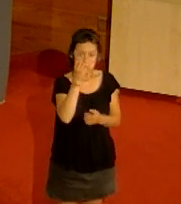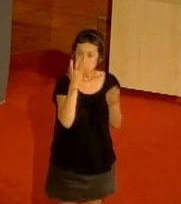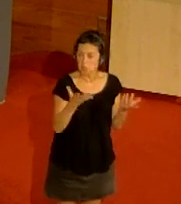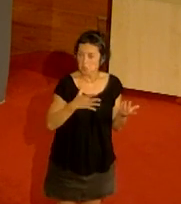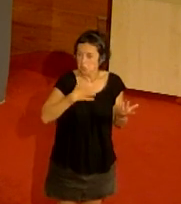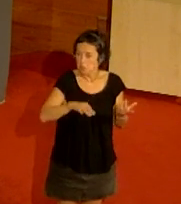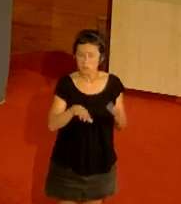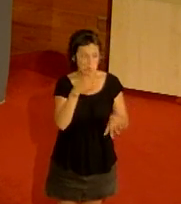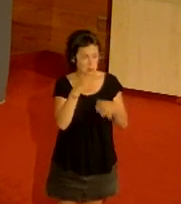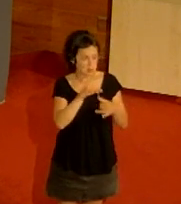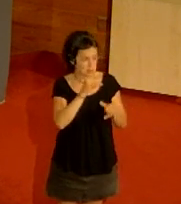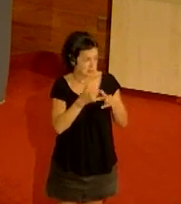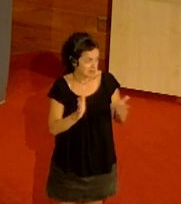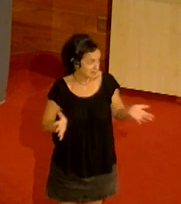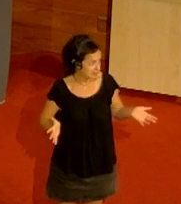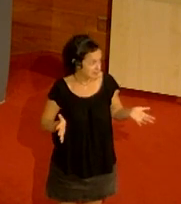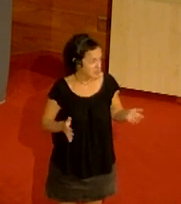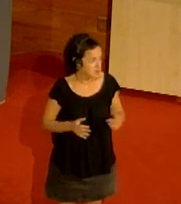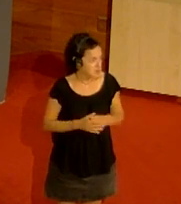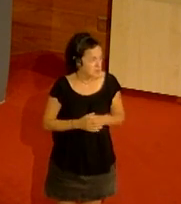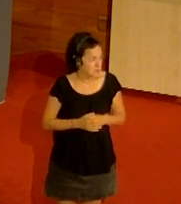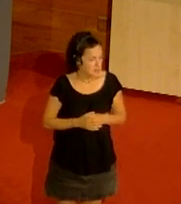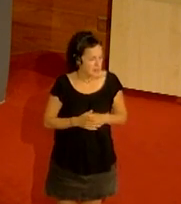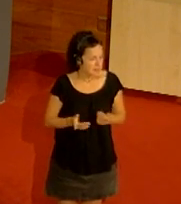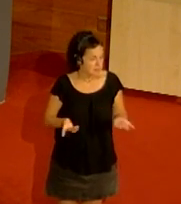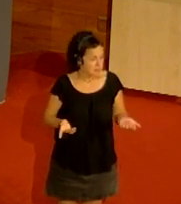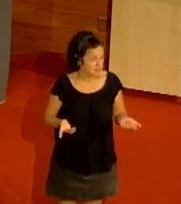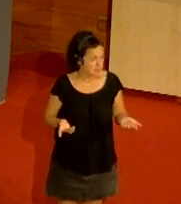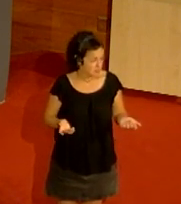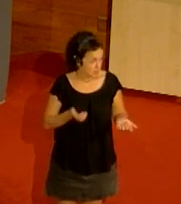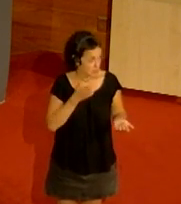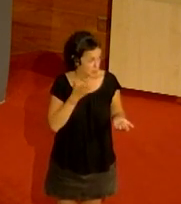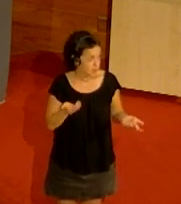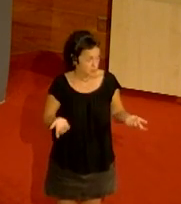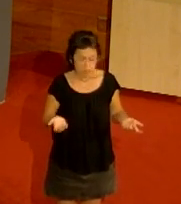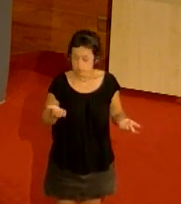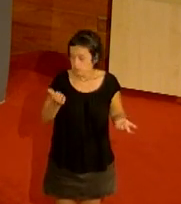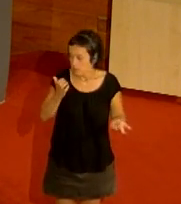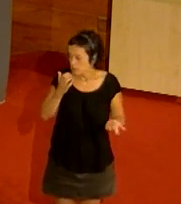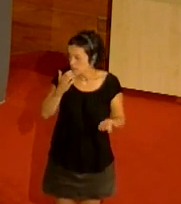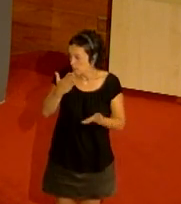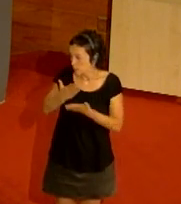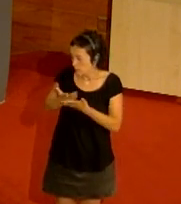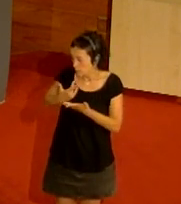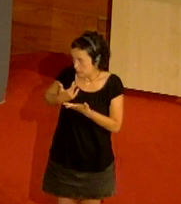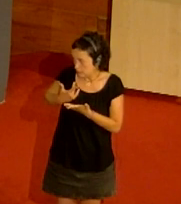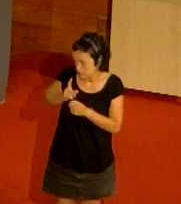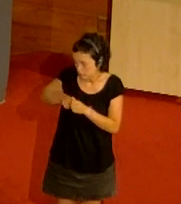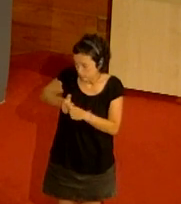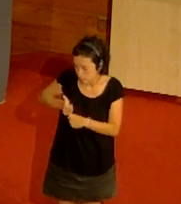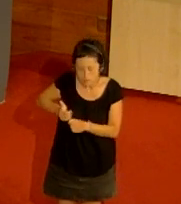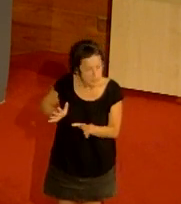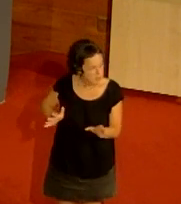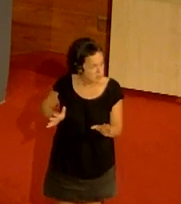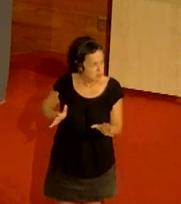pote, ¿no? Entonces, yo sí te pediría, si puedes, implicarte un poquito más. Yo he escuchado desde